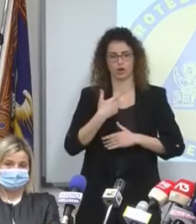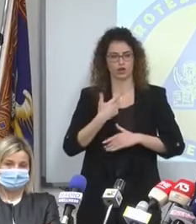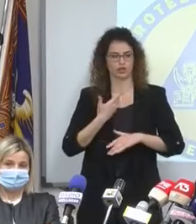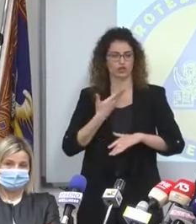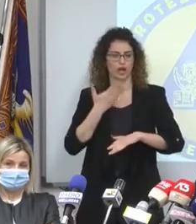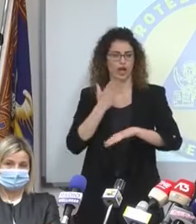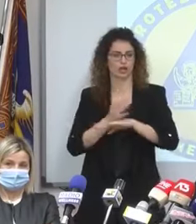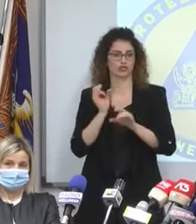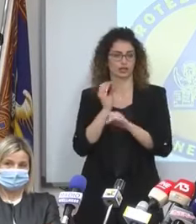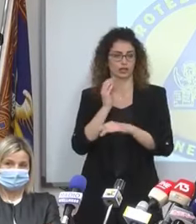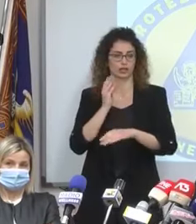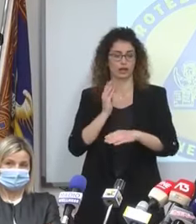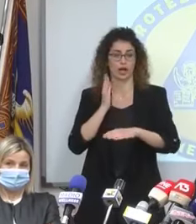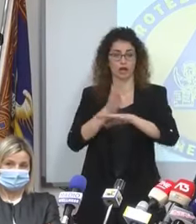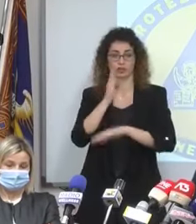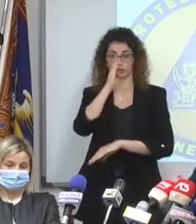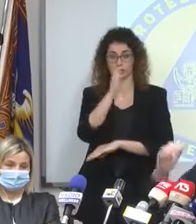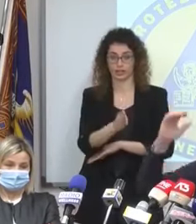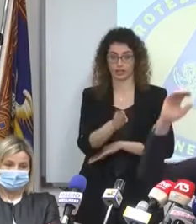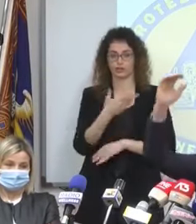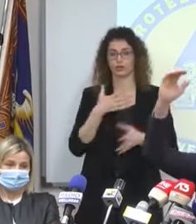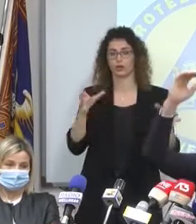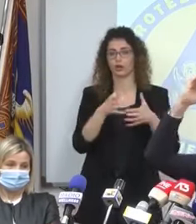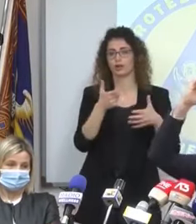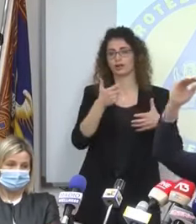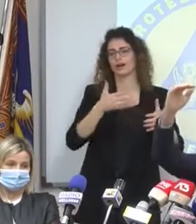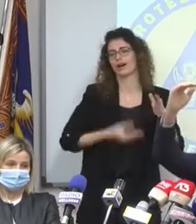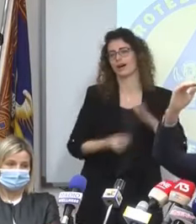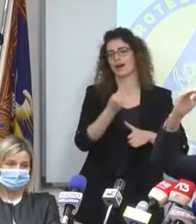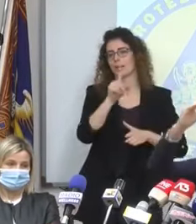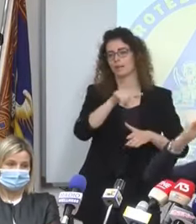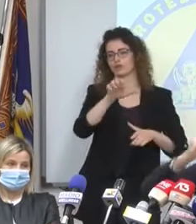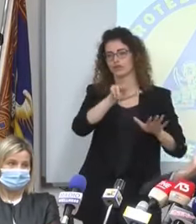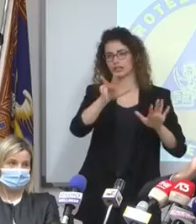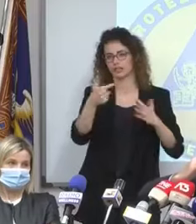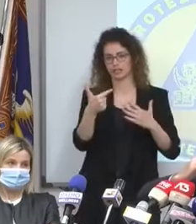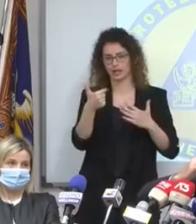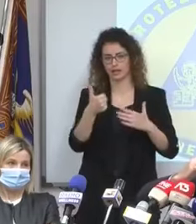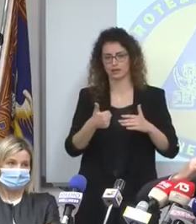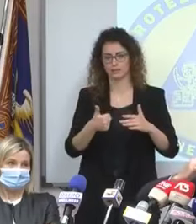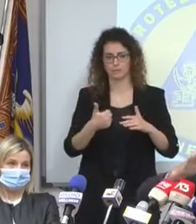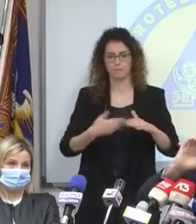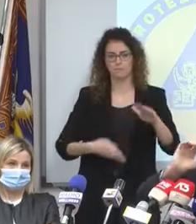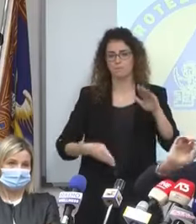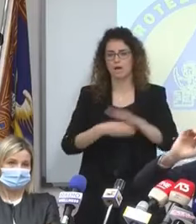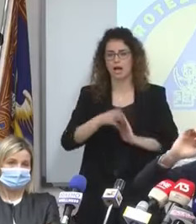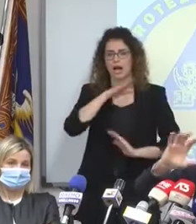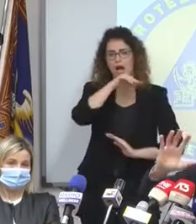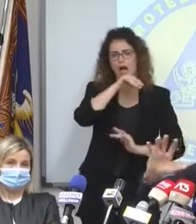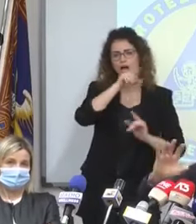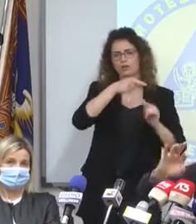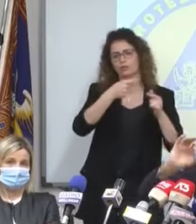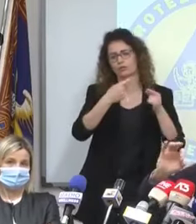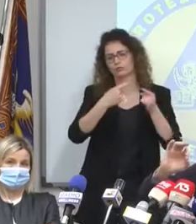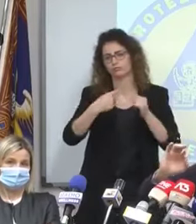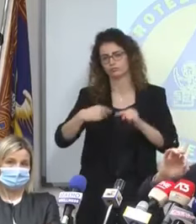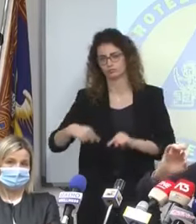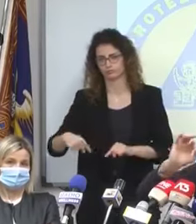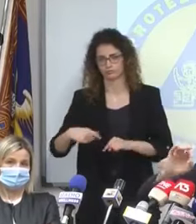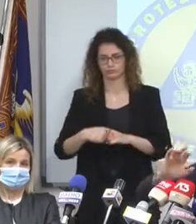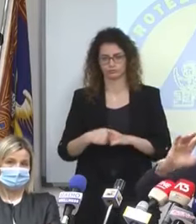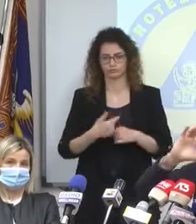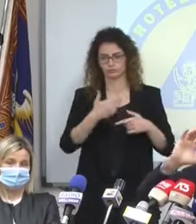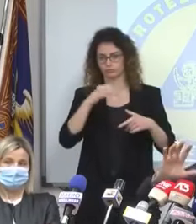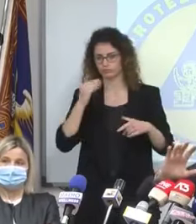classe 36, se vi ricordate, no? Partiamo dai più anziani e veniamo in giù. Siccome noi sappiamo che il